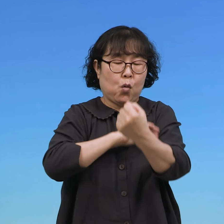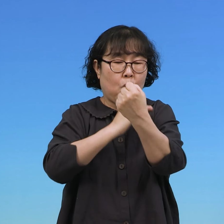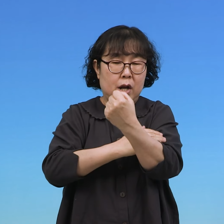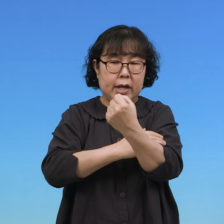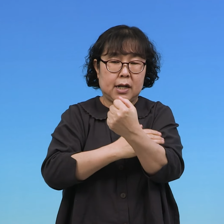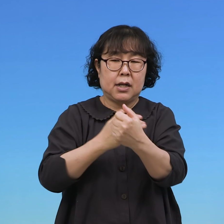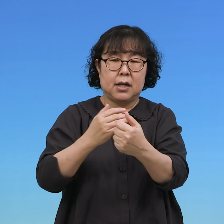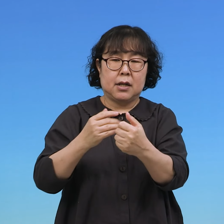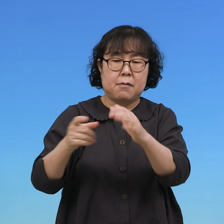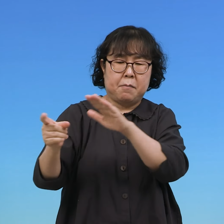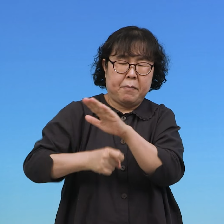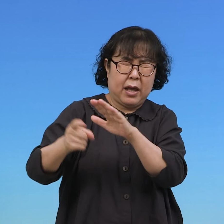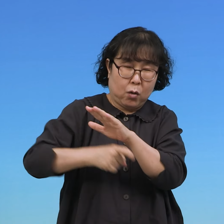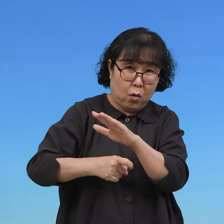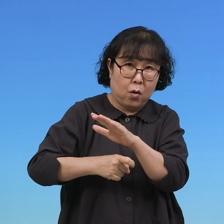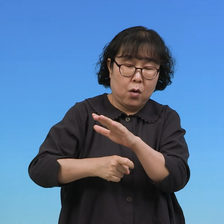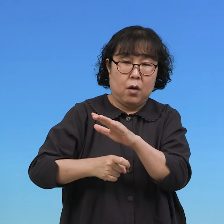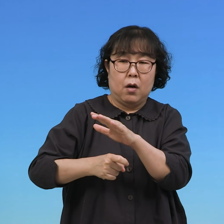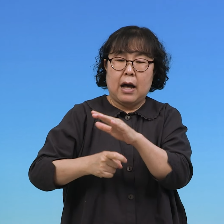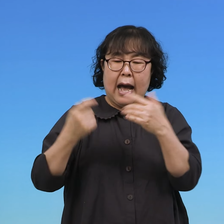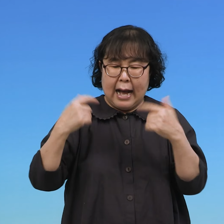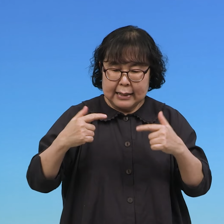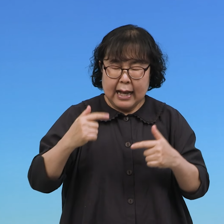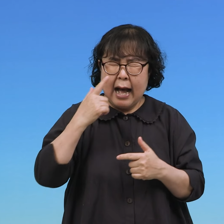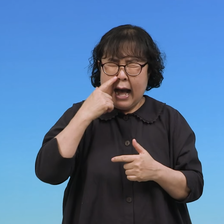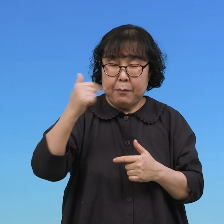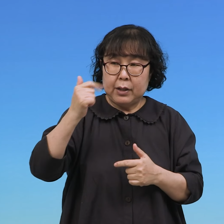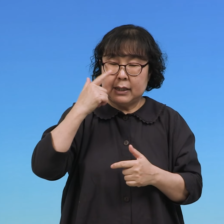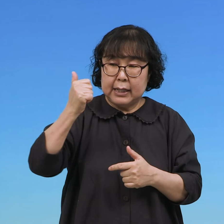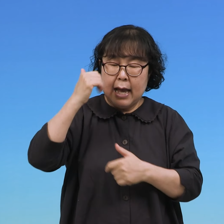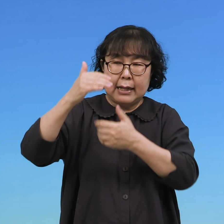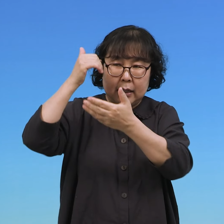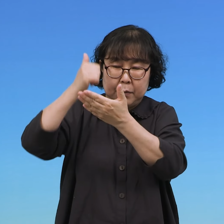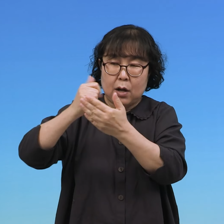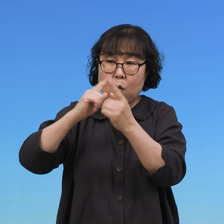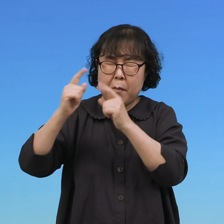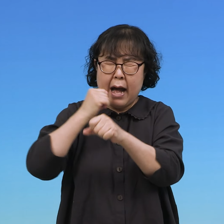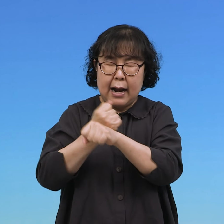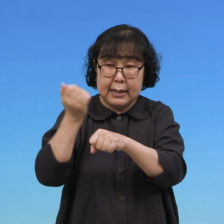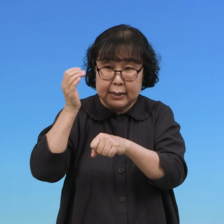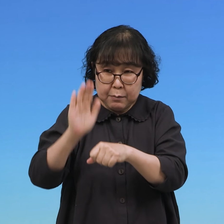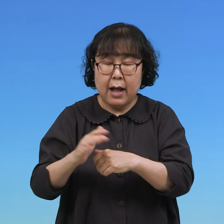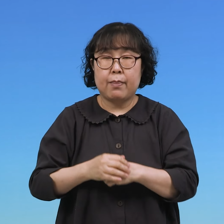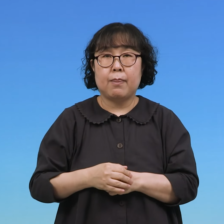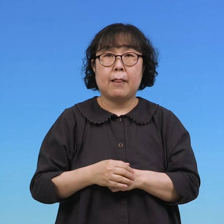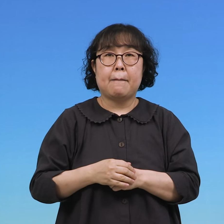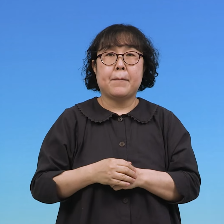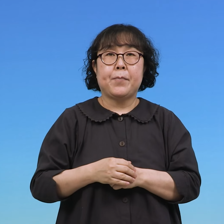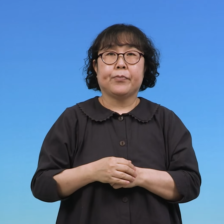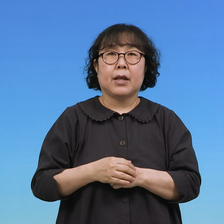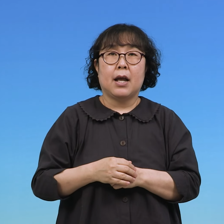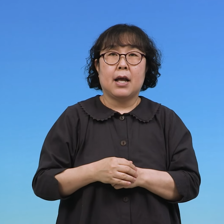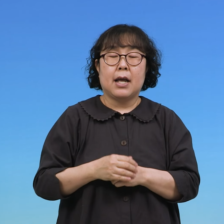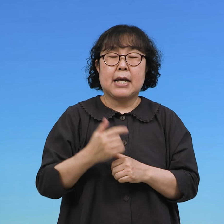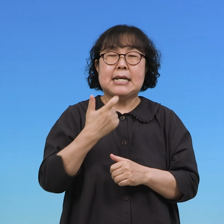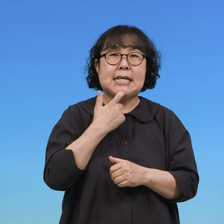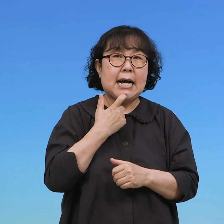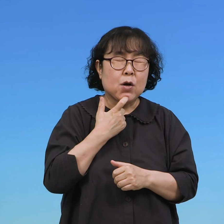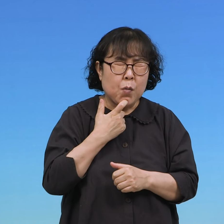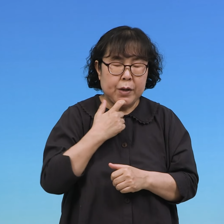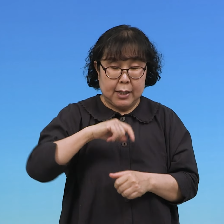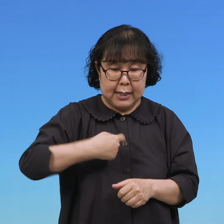장교로 살아가서 아버지의 하나님밖에 소리치지 못했던 야곱이었지만, 그런데 놀랍게도 야곱이 인생 말년에